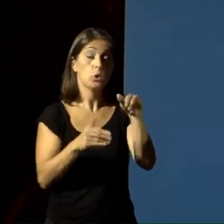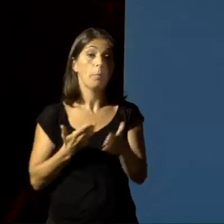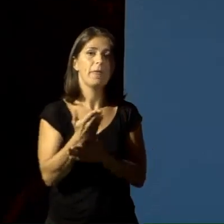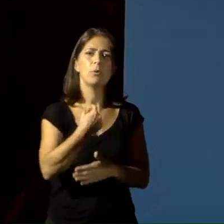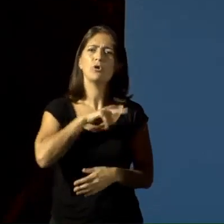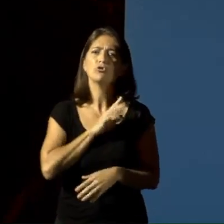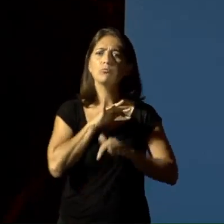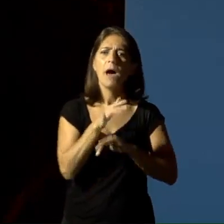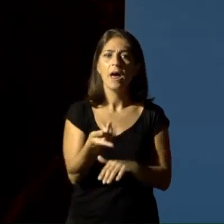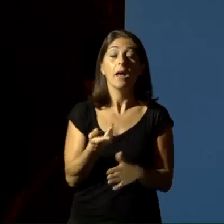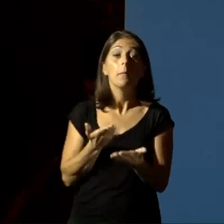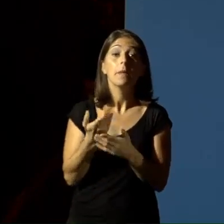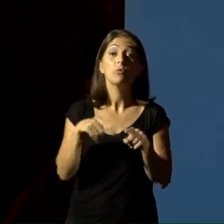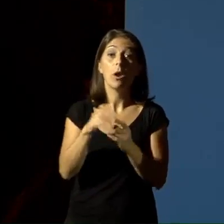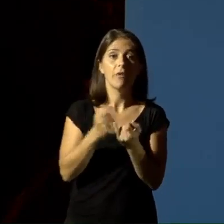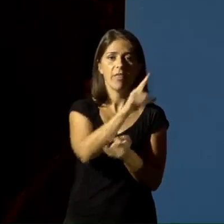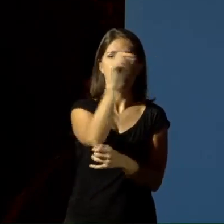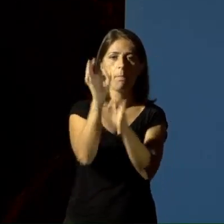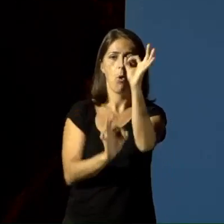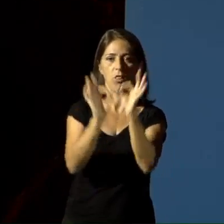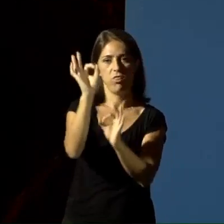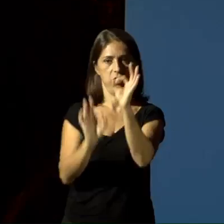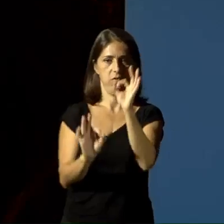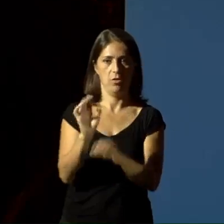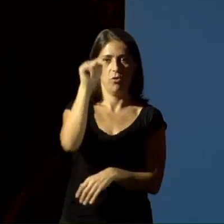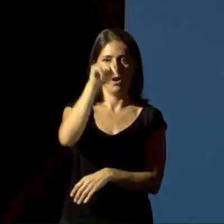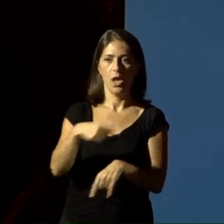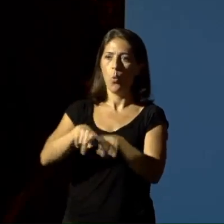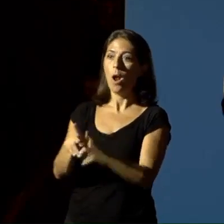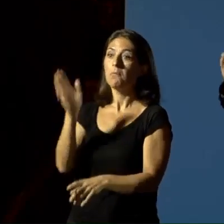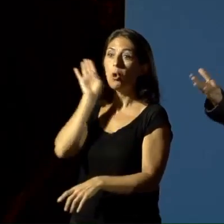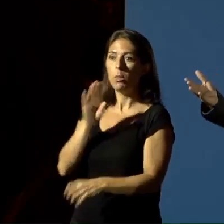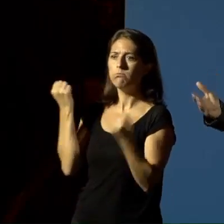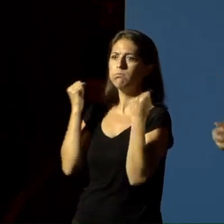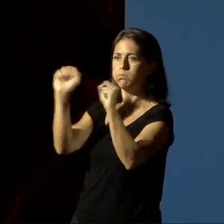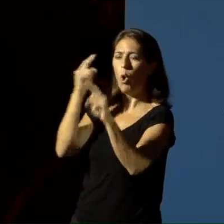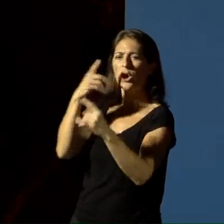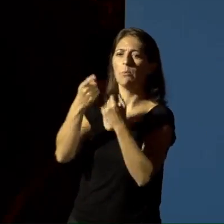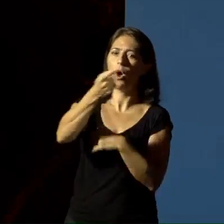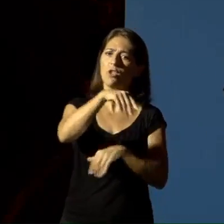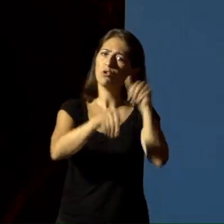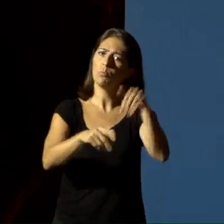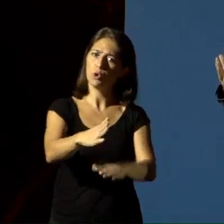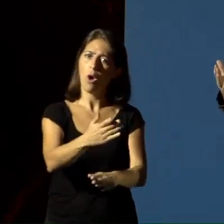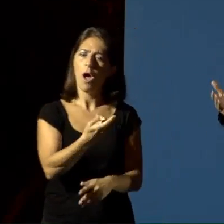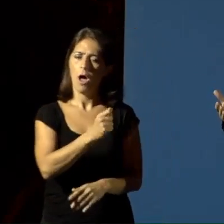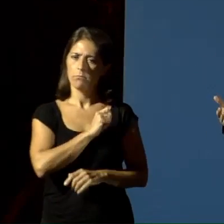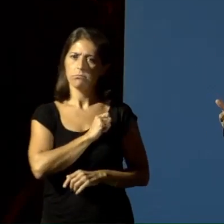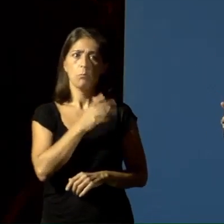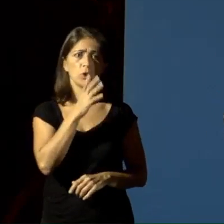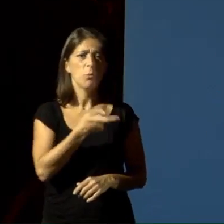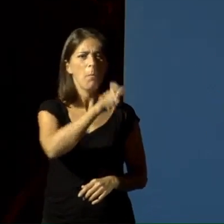Marea, apelamos ao 100% de cidadáns que rexeitan a corrupción para pedir o voto. Porque hai máis